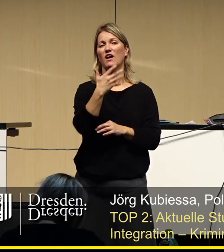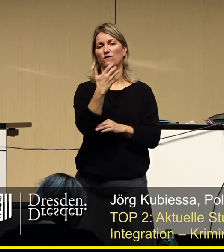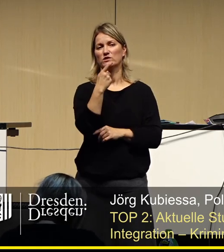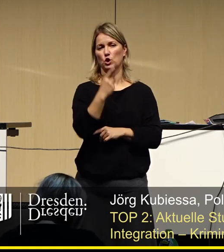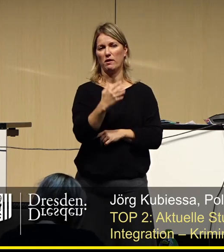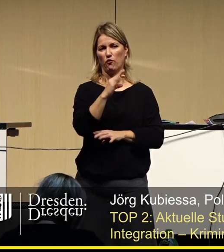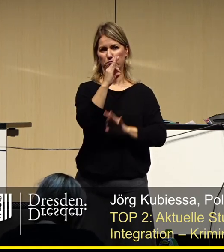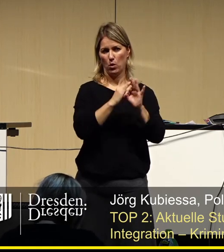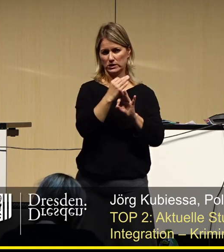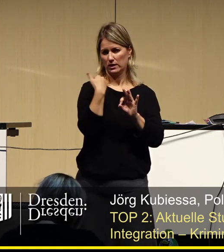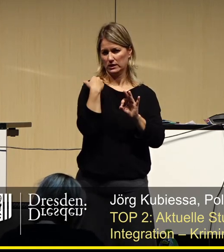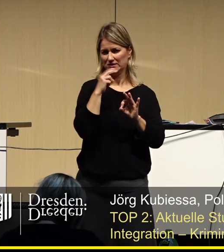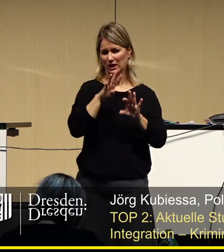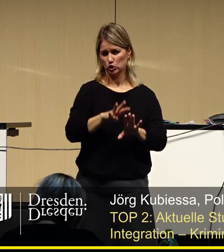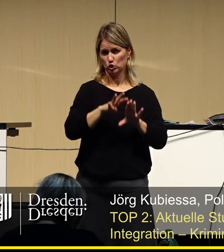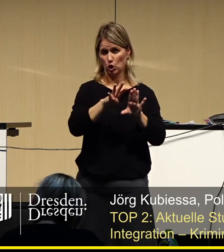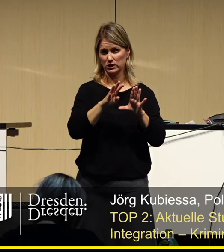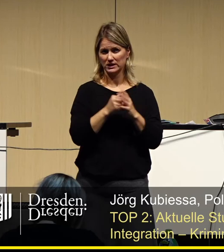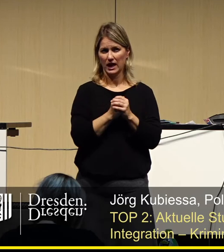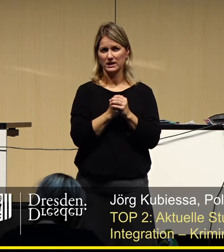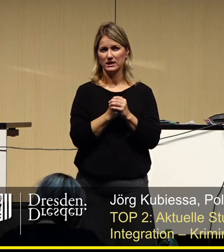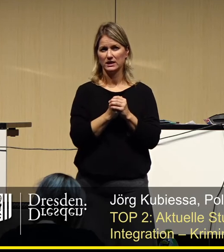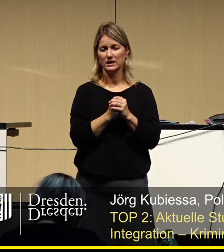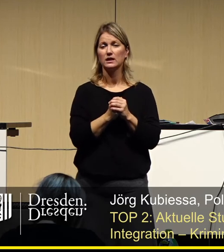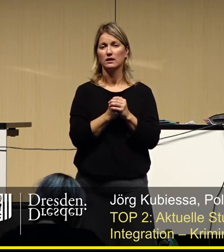52,5% 2019 gegenüber